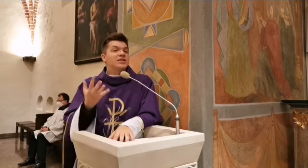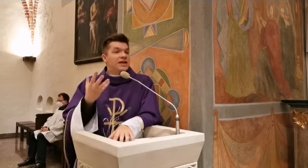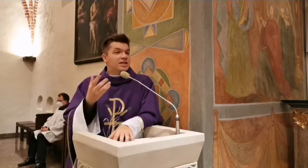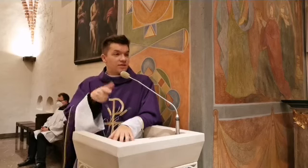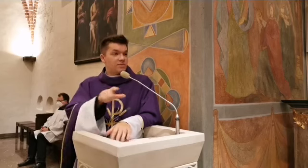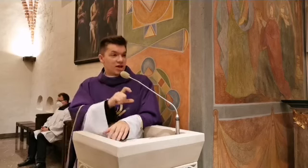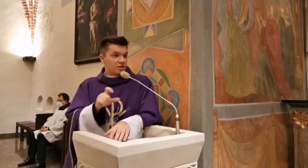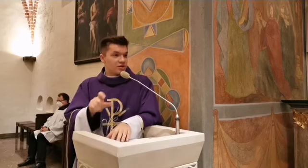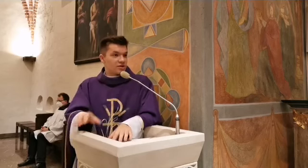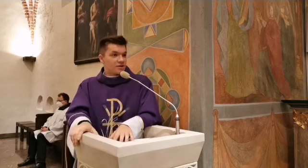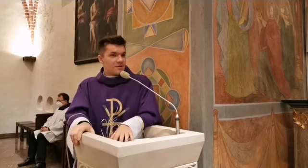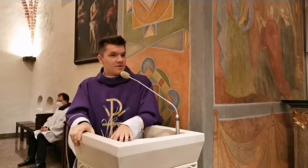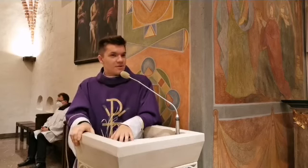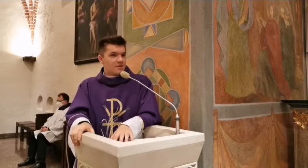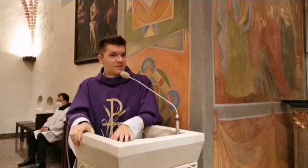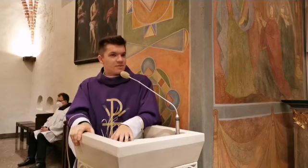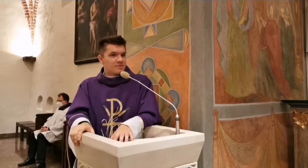Teraz coraz więcej w tym czasie.